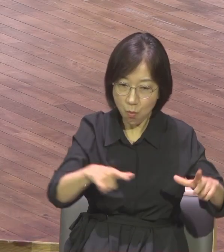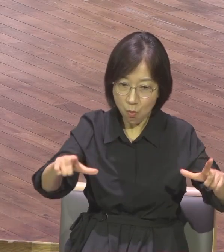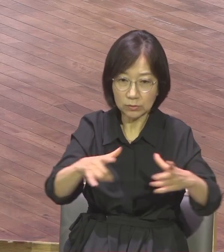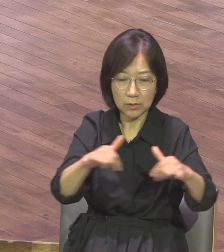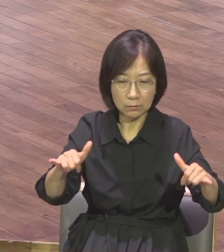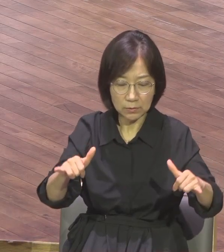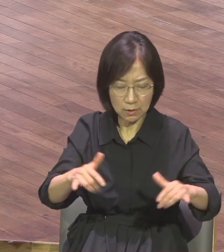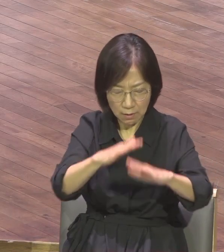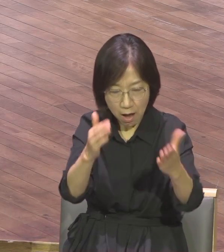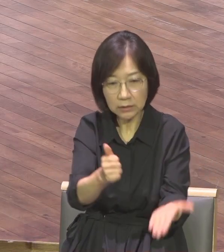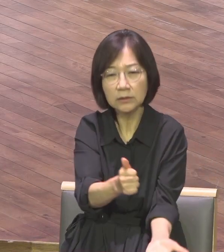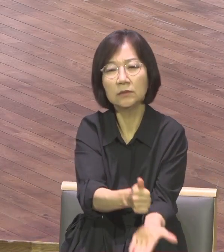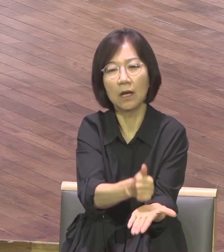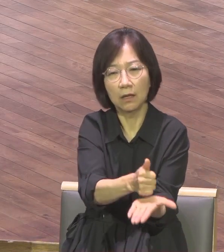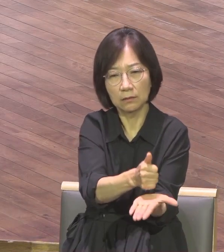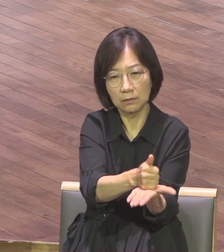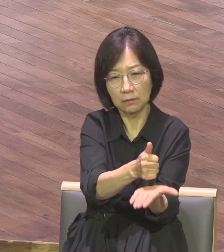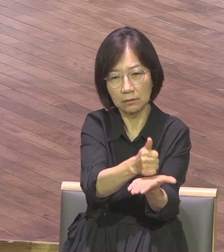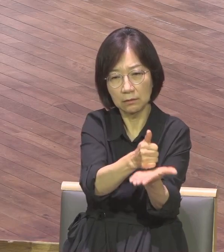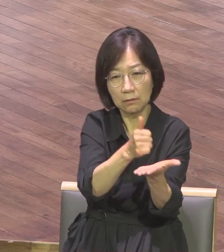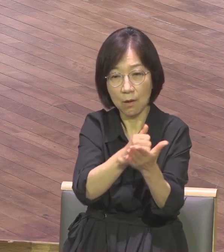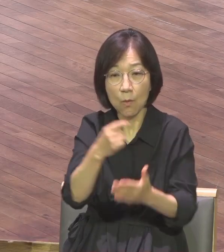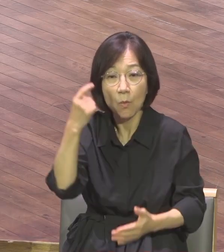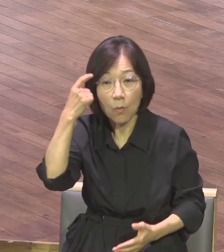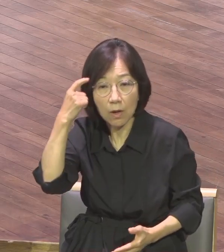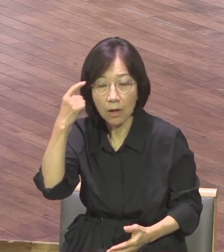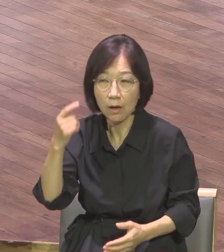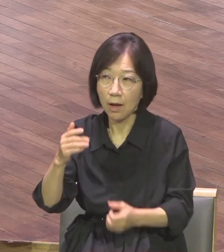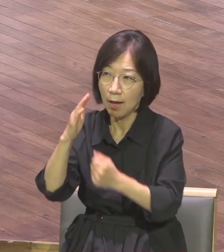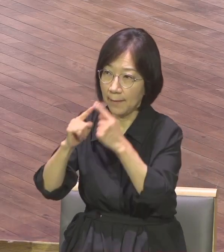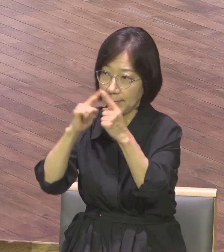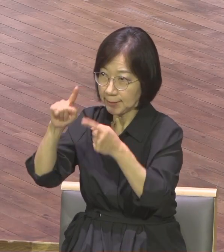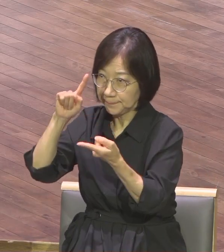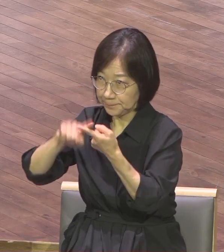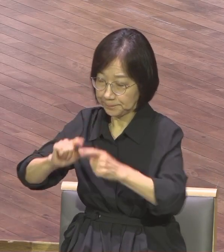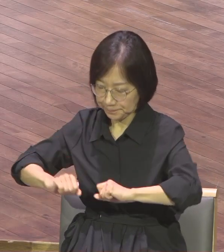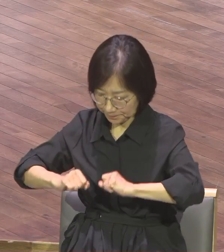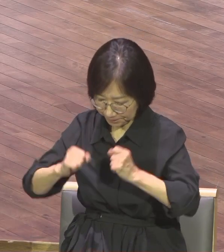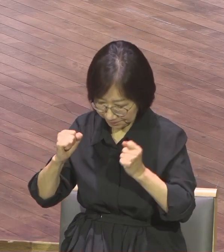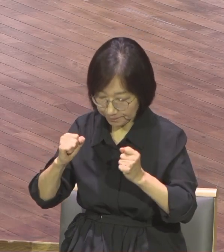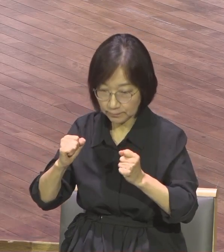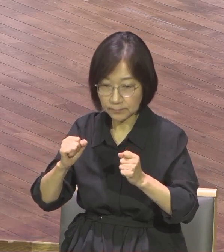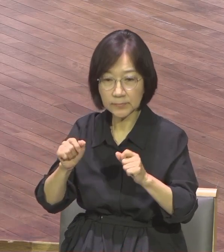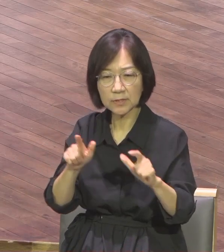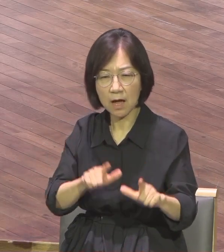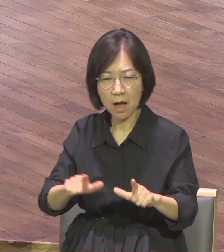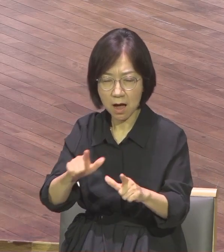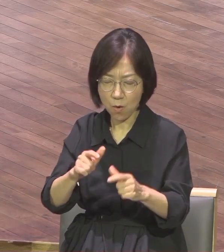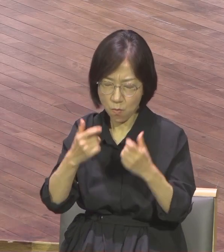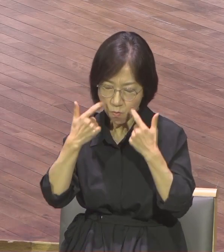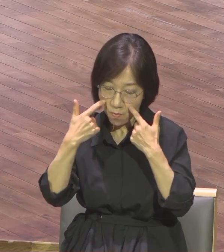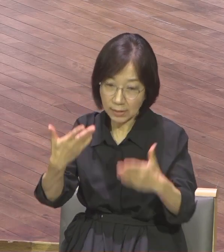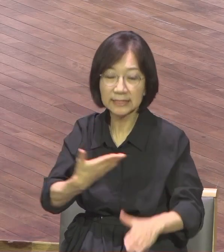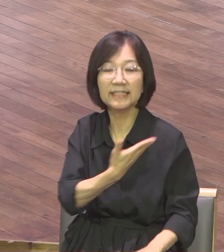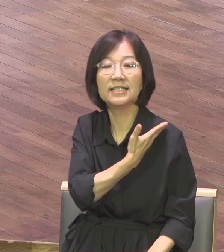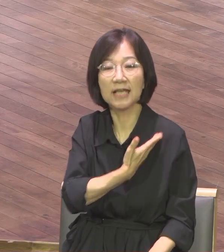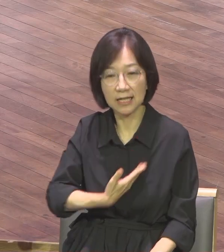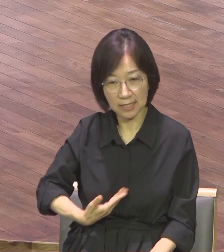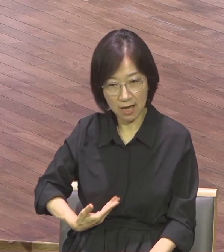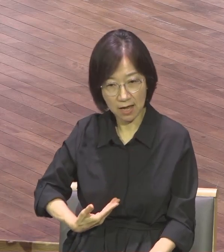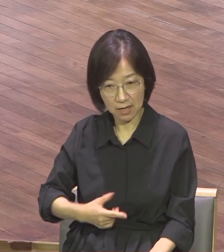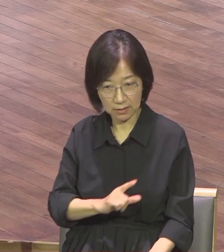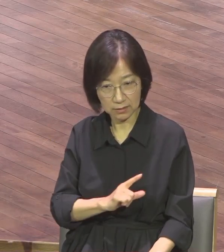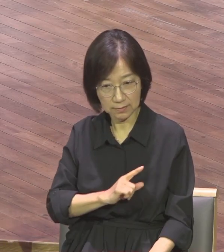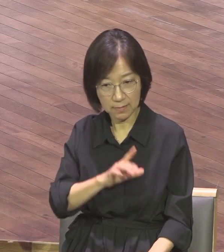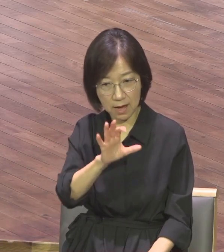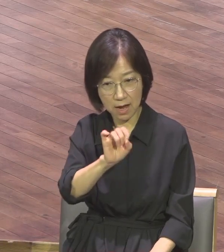사는 제자였음을 사울 통해 밝히고 있어요. 그만큼 확실한 제자였어요. 그런데 본문 11절